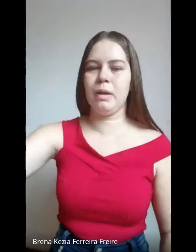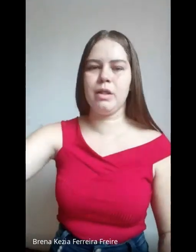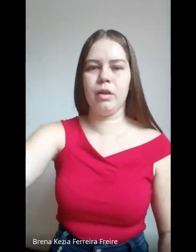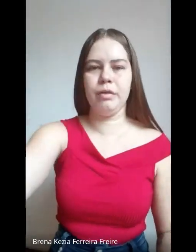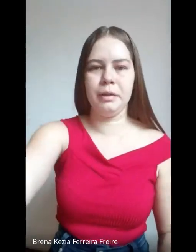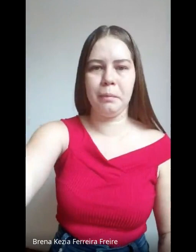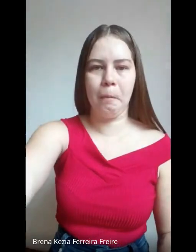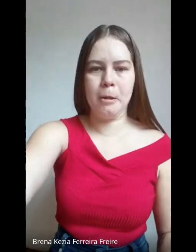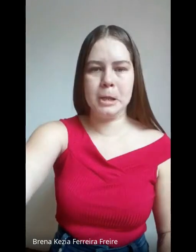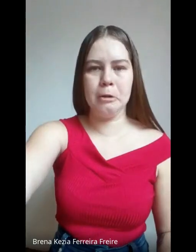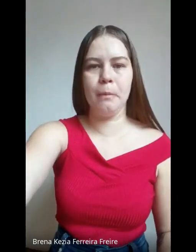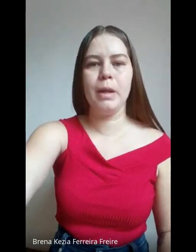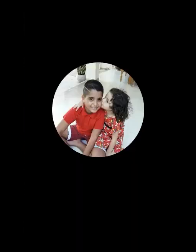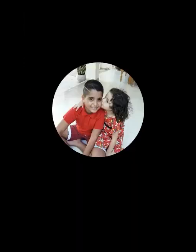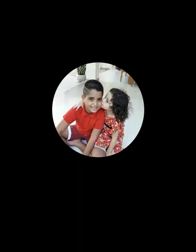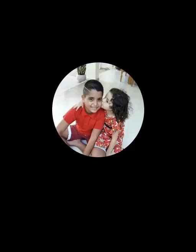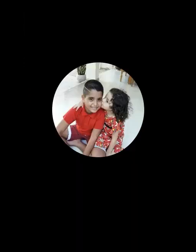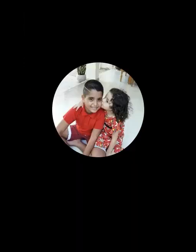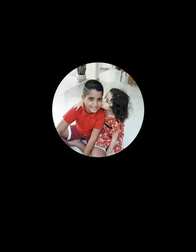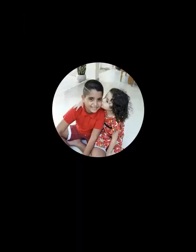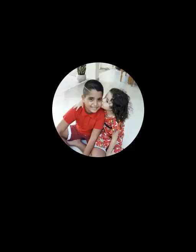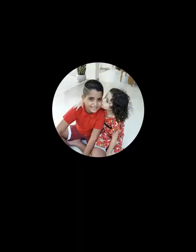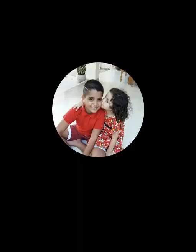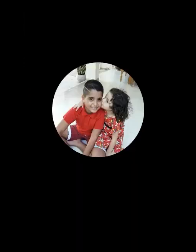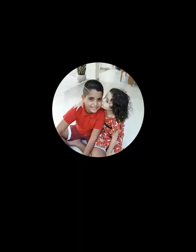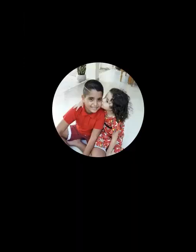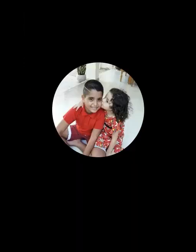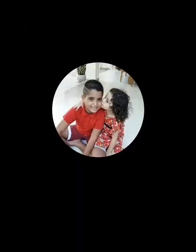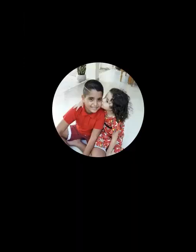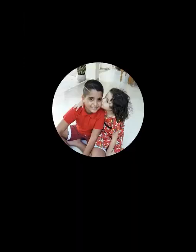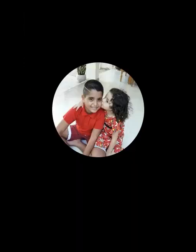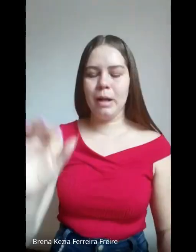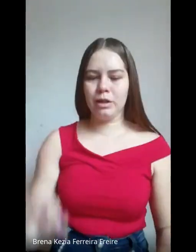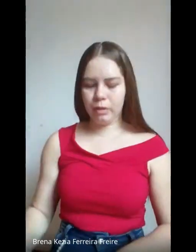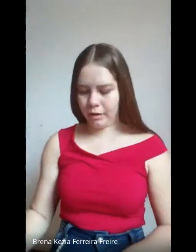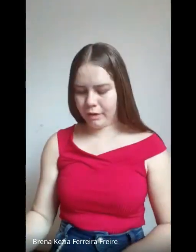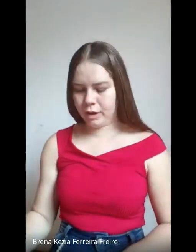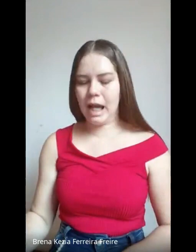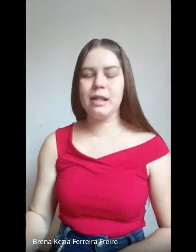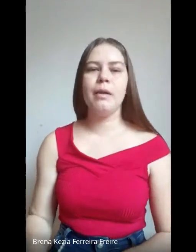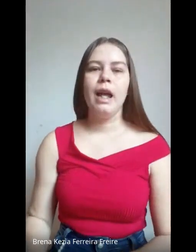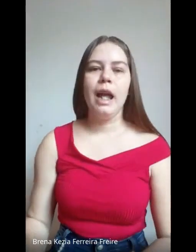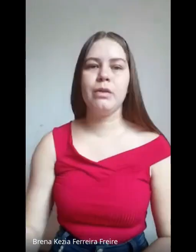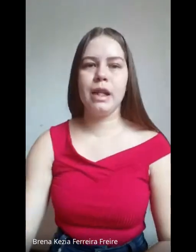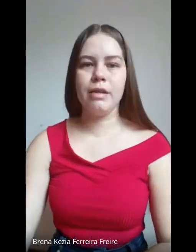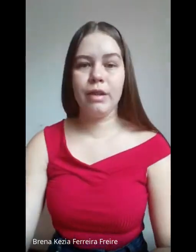não vi. Certo? Então, gente. É, tia, qual a página do EV, tia? A página do EV de casa é a 227 e a